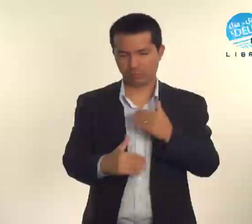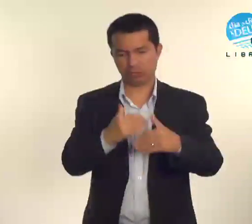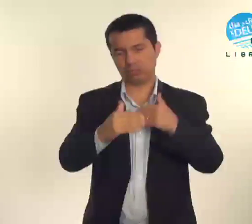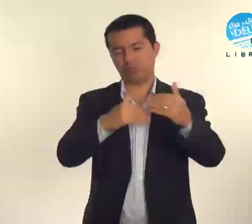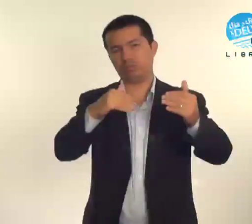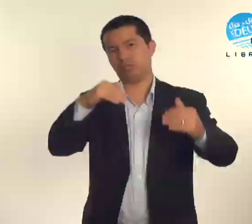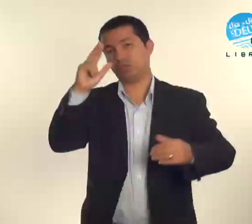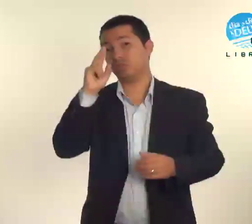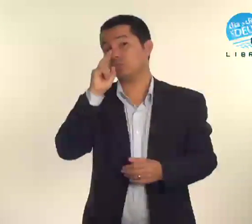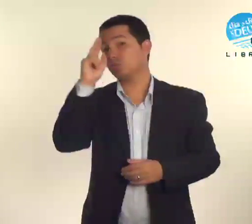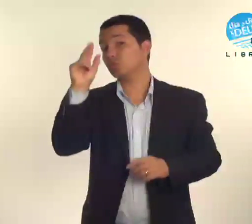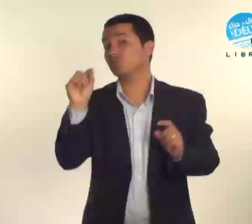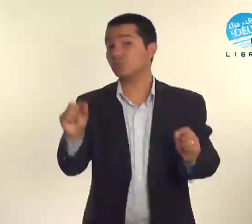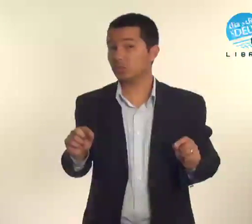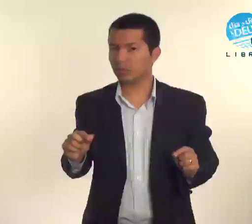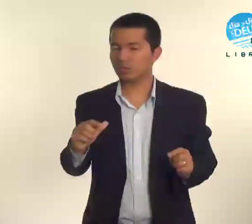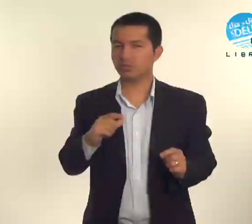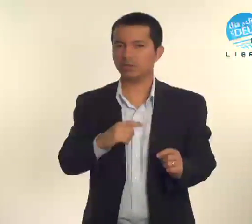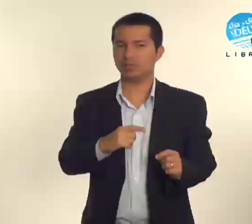um processo, não é, de